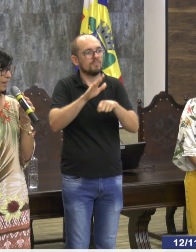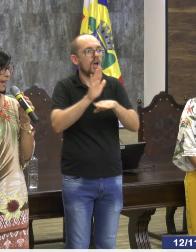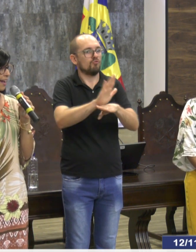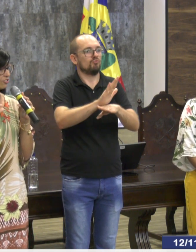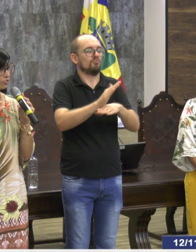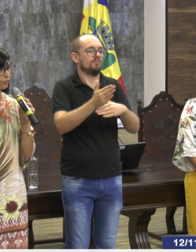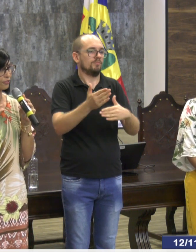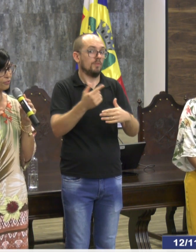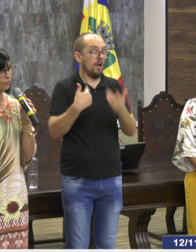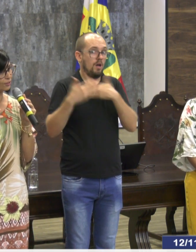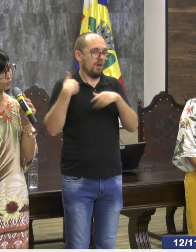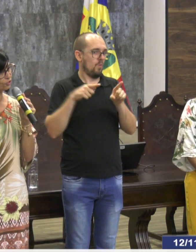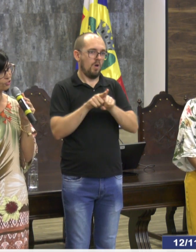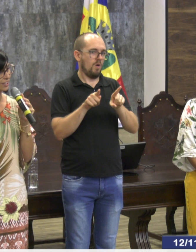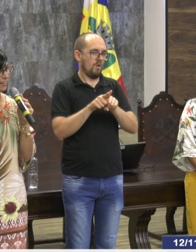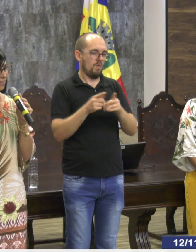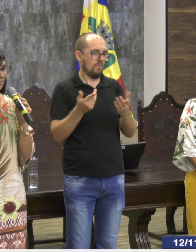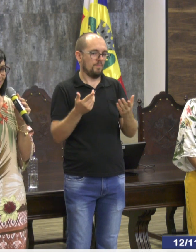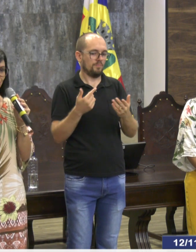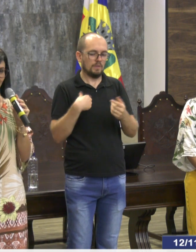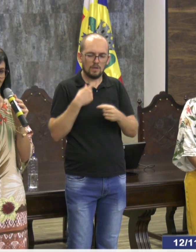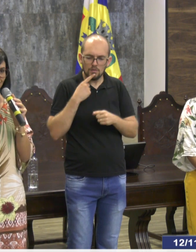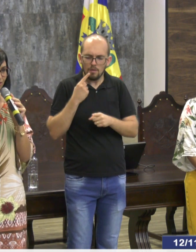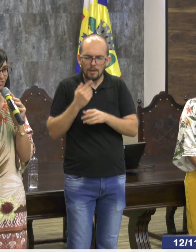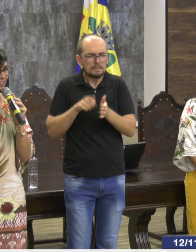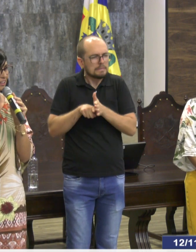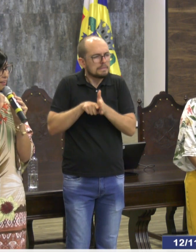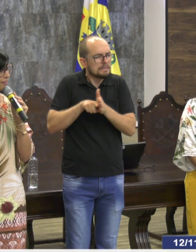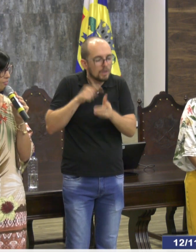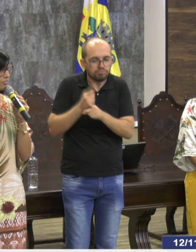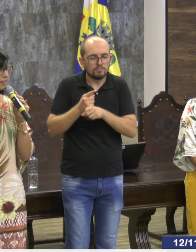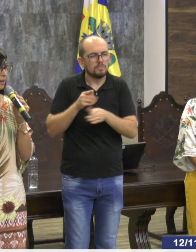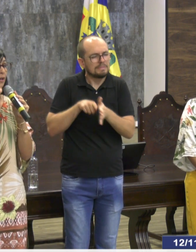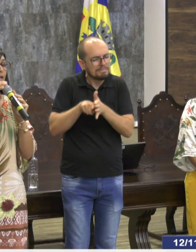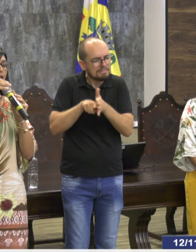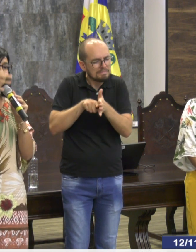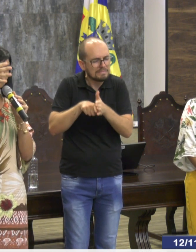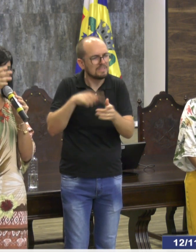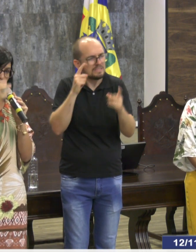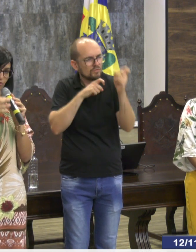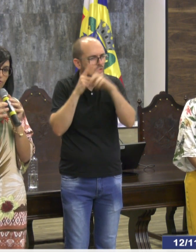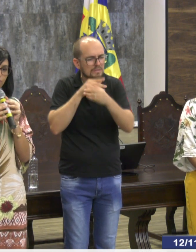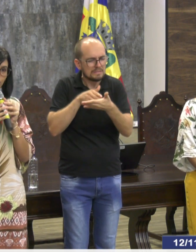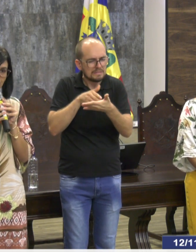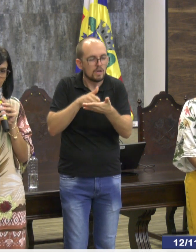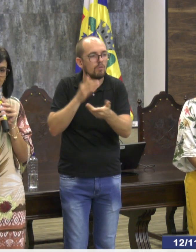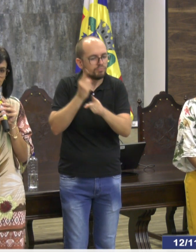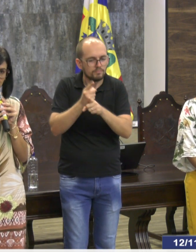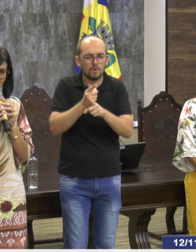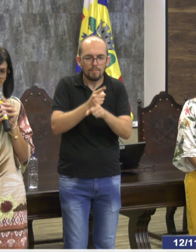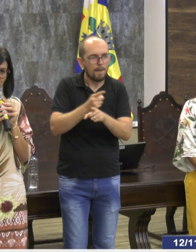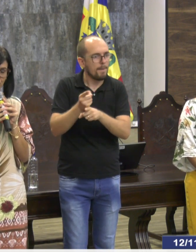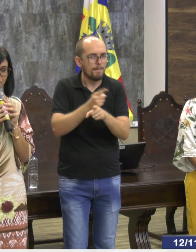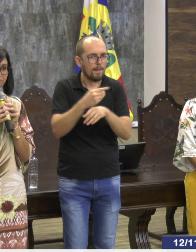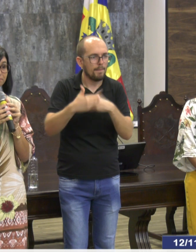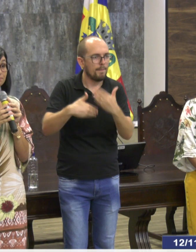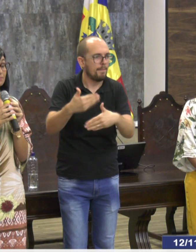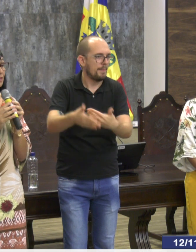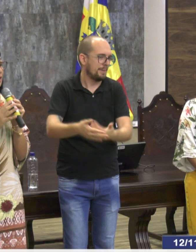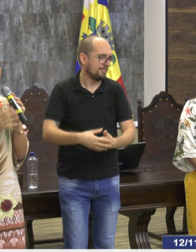gente foi vivendo de dica em dica, de dica em dica, e nós fomos construindo esse